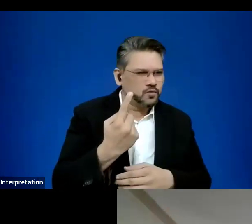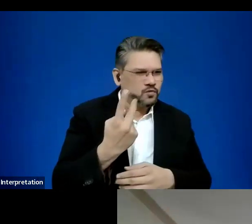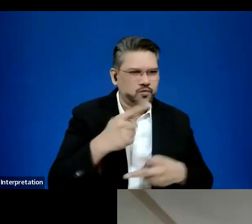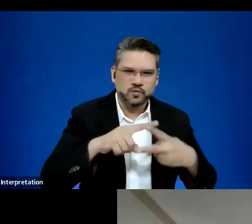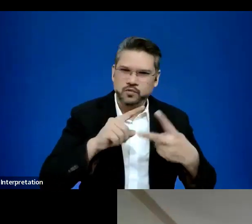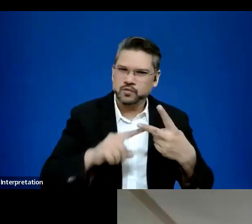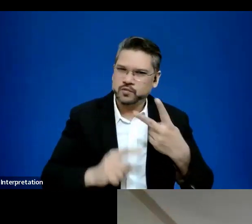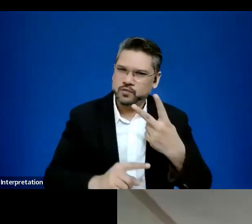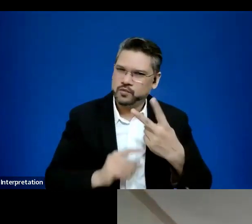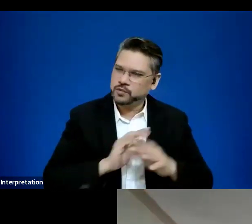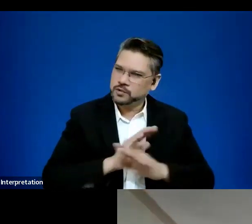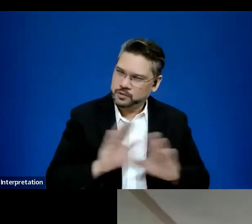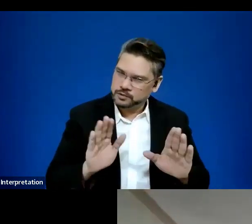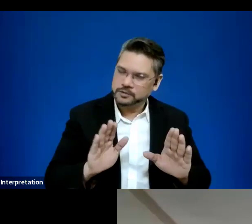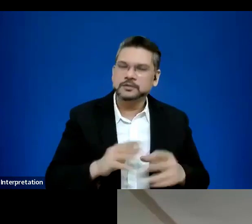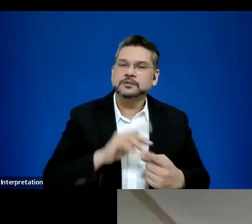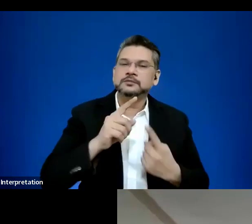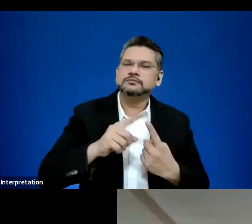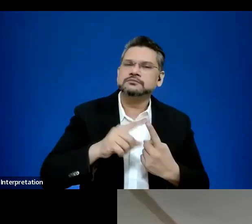他非常有热情。